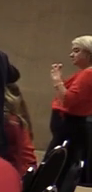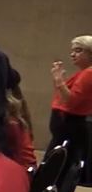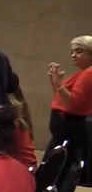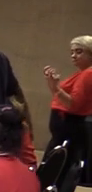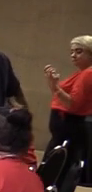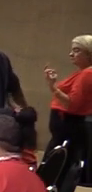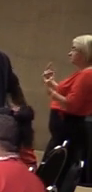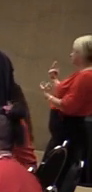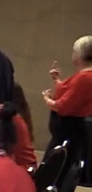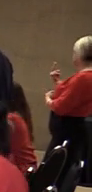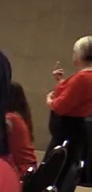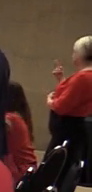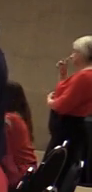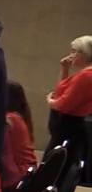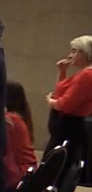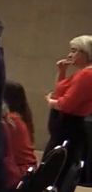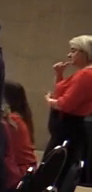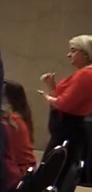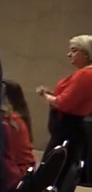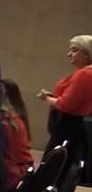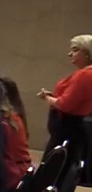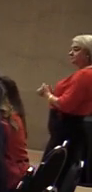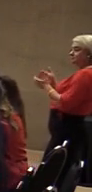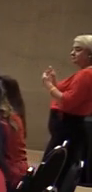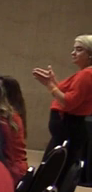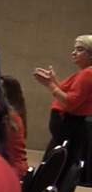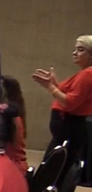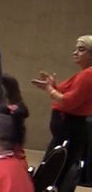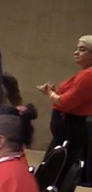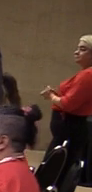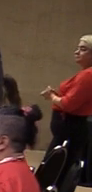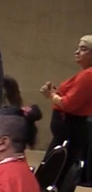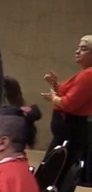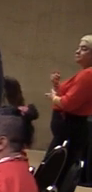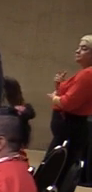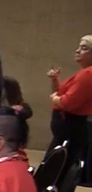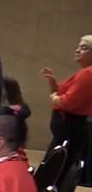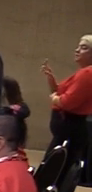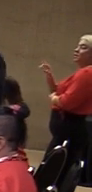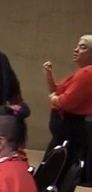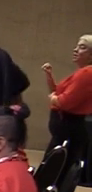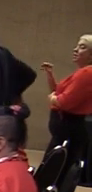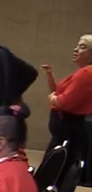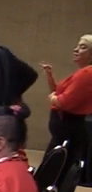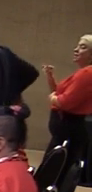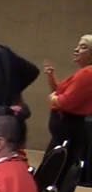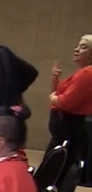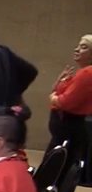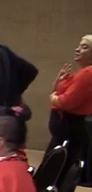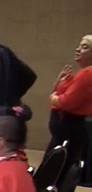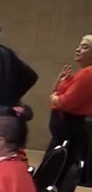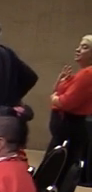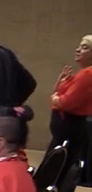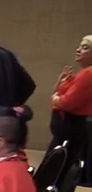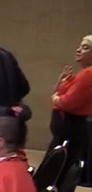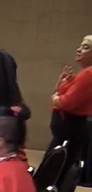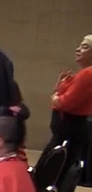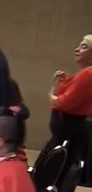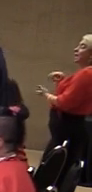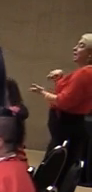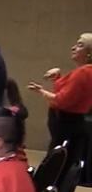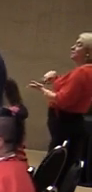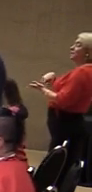bem representada por duas grandes mulheres, a gente vai abrir aqui a palavra para a nossa companheira Roberta, que é da Polícia Penal